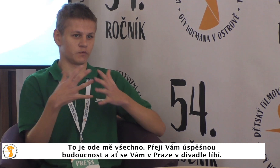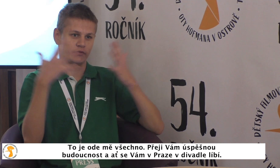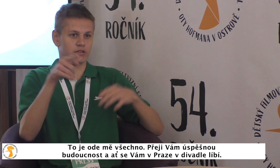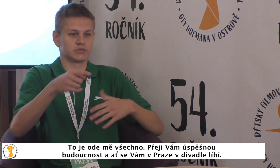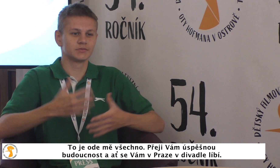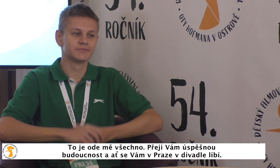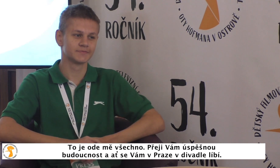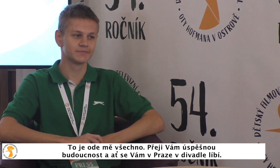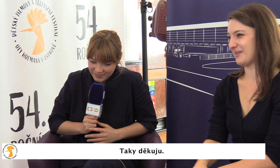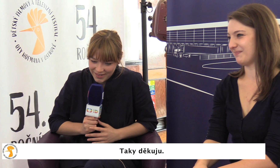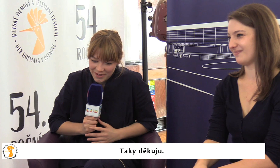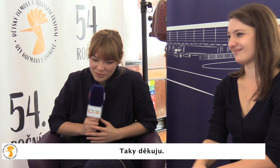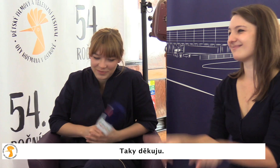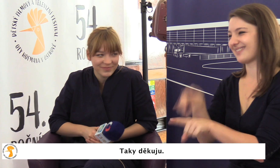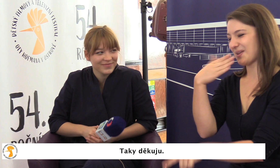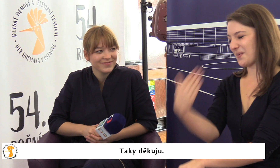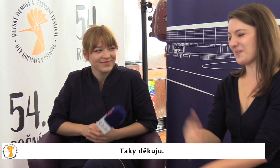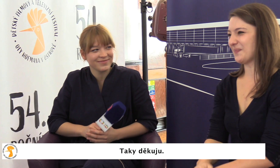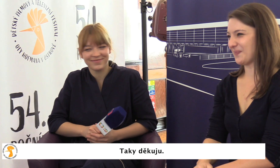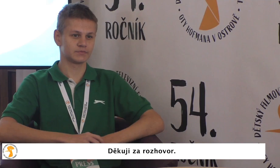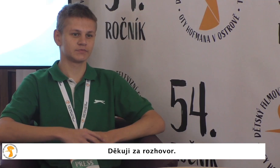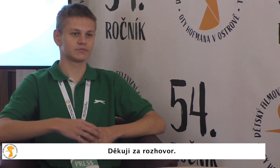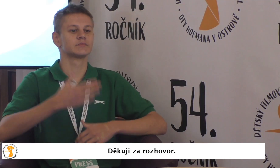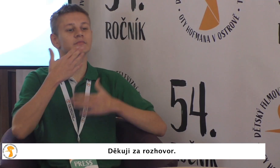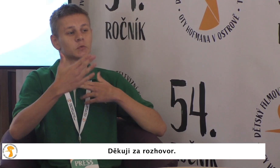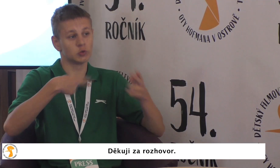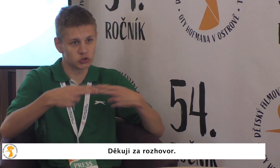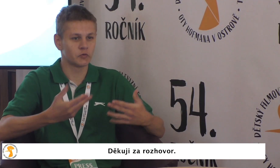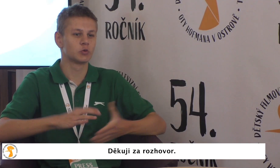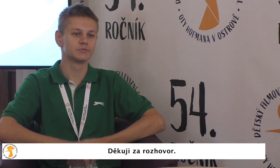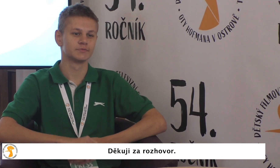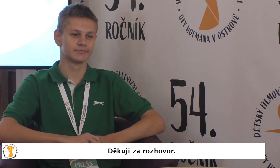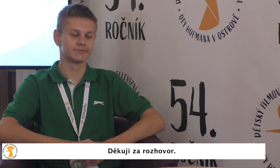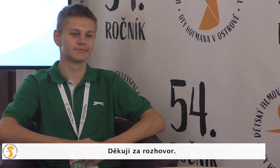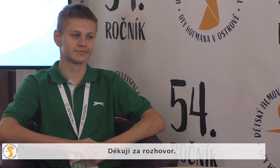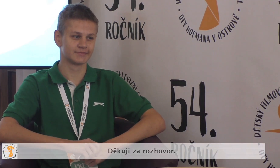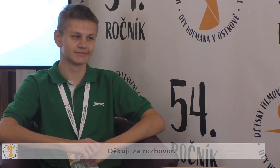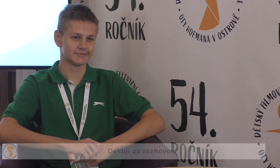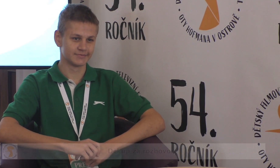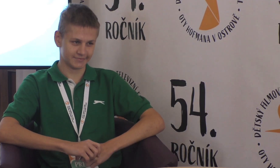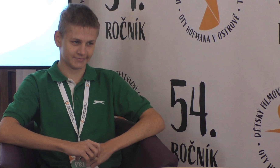Praze v divadle líbí. Taky děkuju. Děkuji za rozhovor.